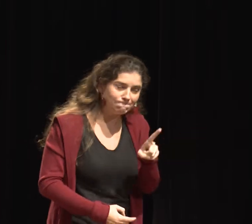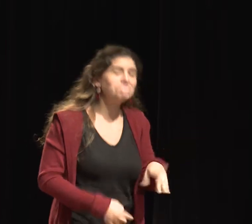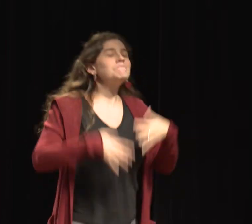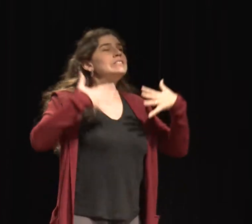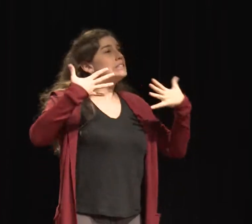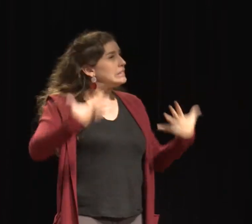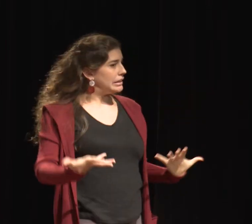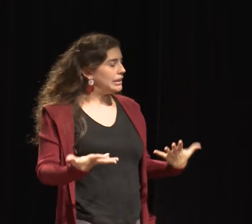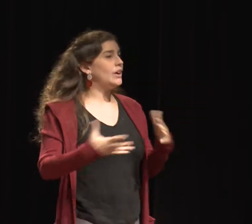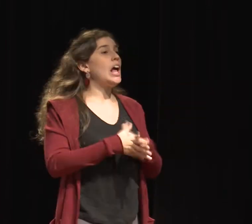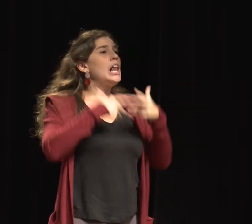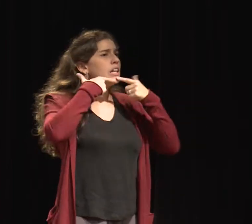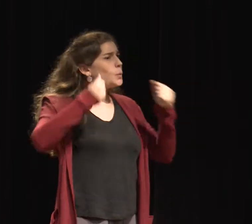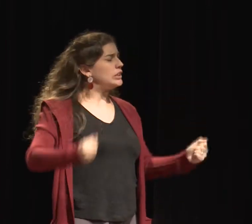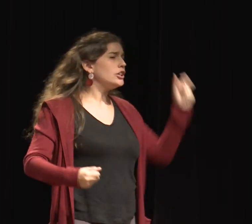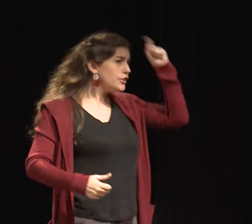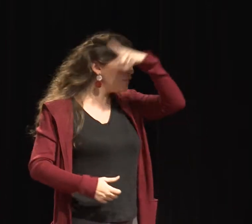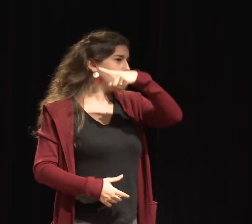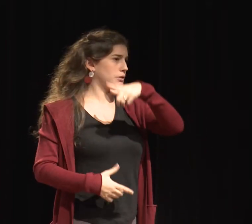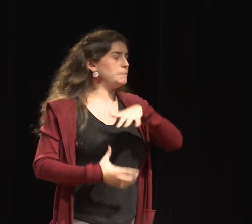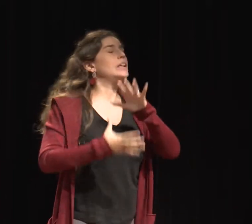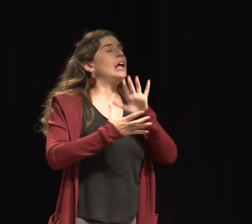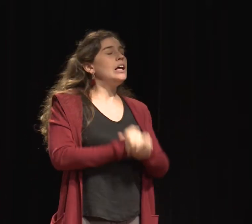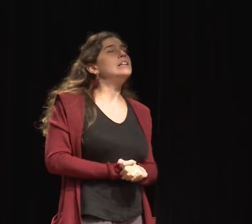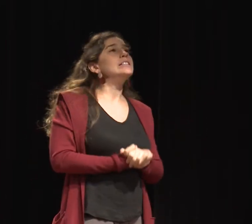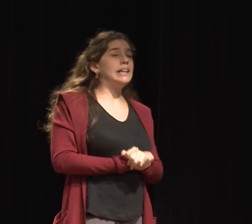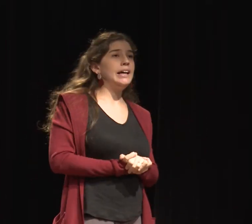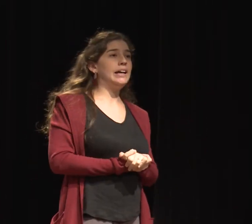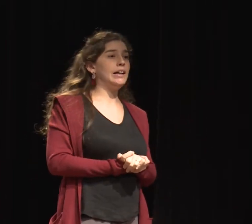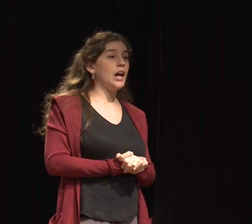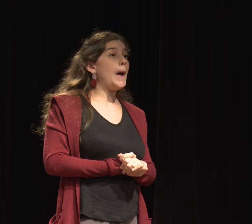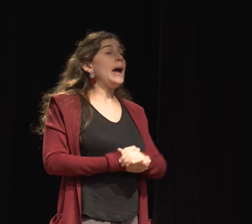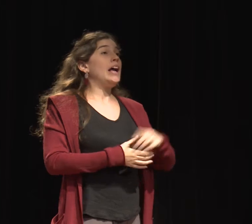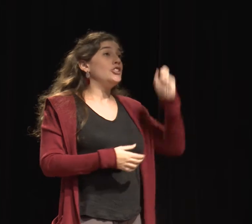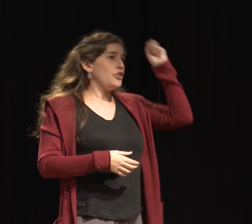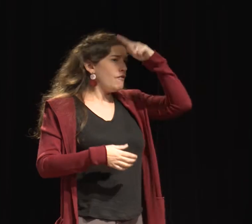Porque não é óbvio. A linguística é difícil.